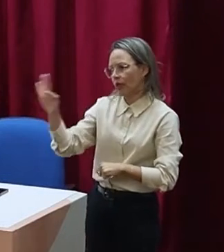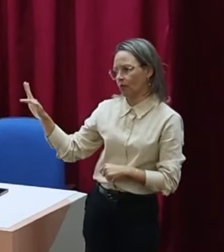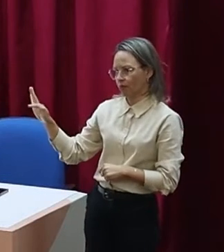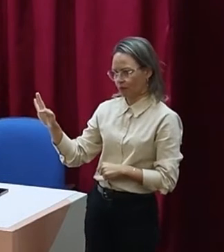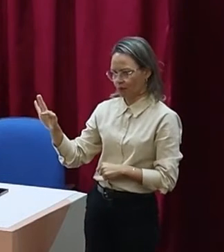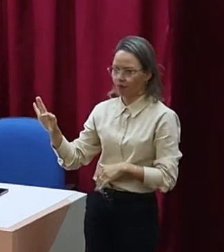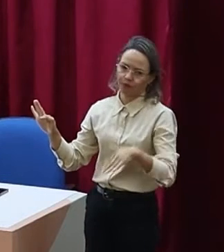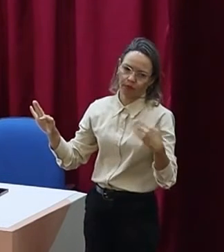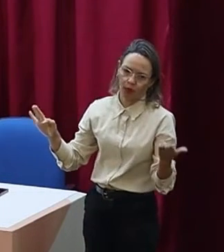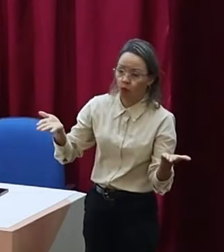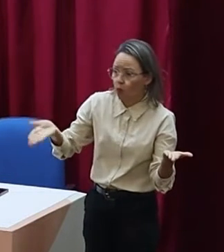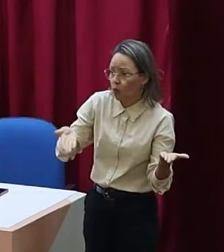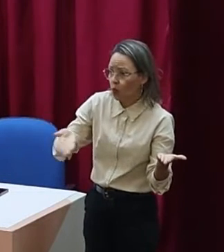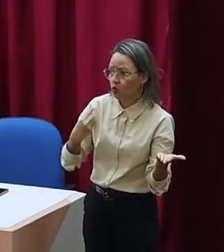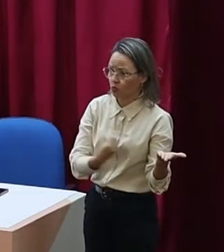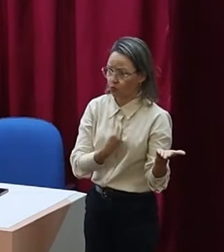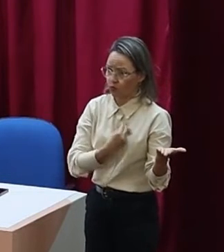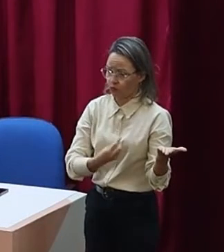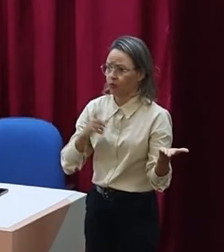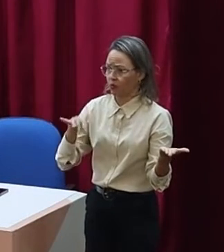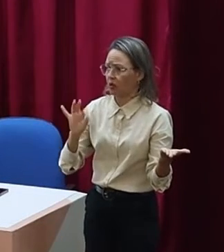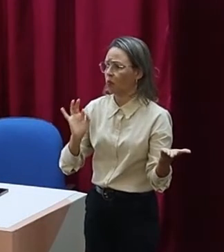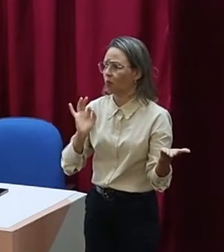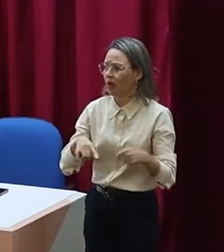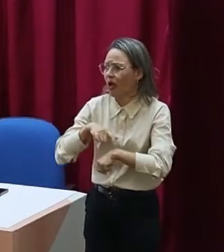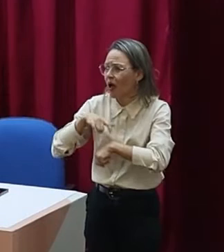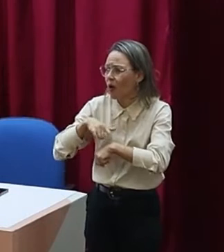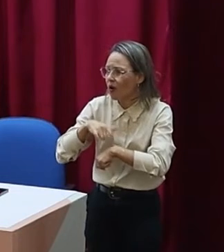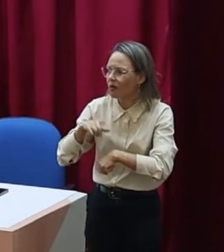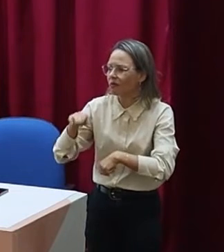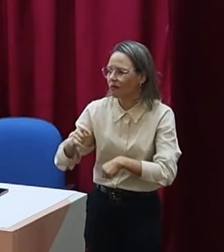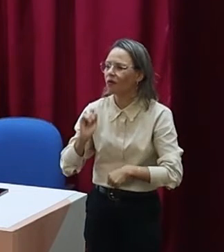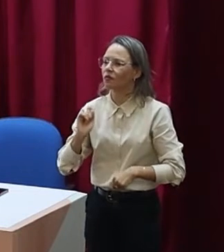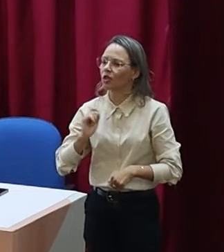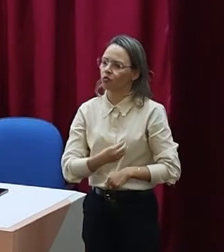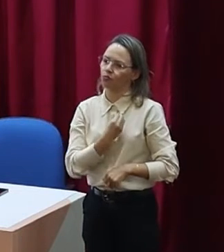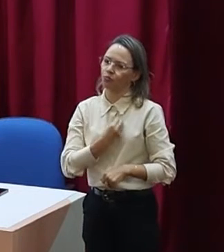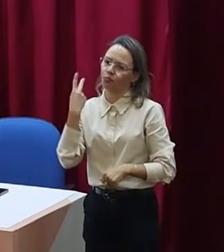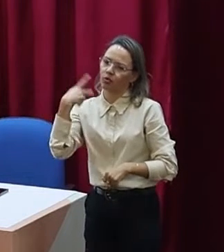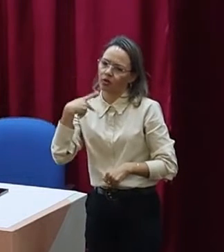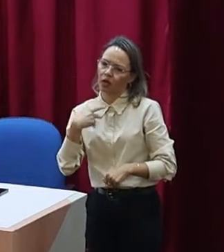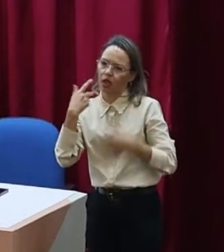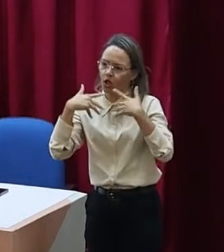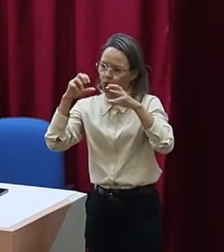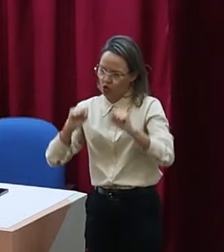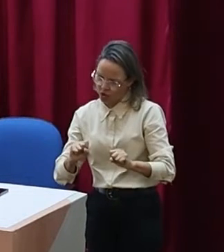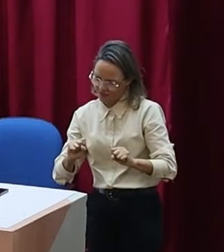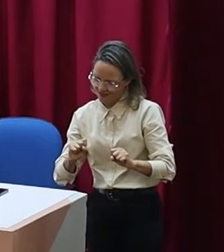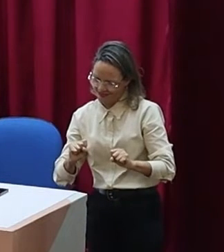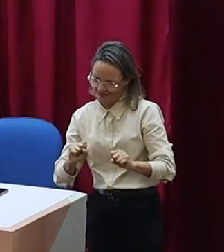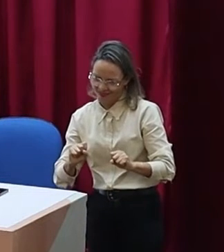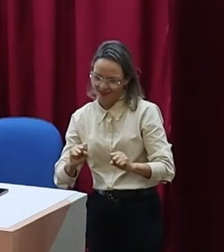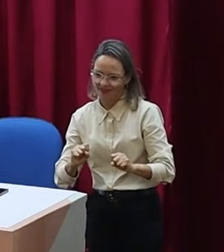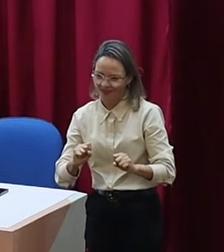Então, hoje nós estamos vivenciando exatamente esse momento nos estudos em política linguística. Nós estamos tomando consciência de